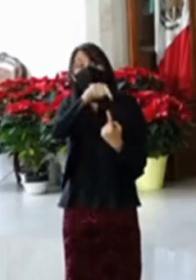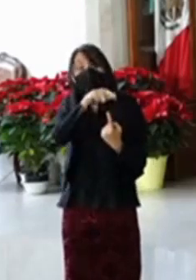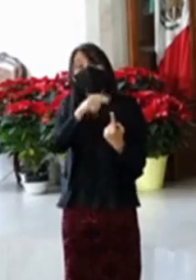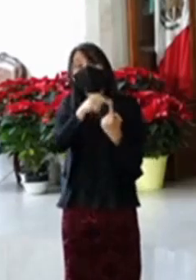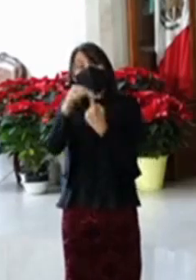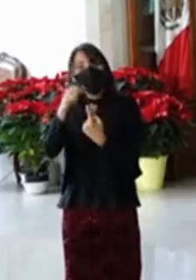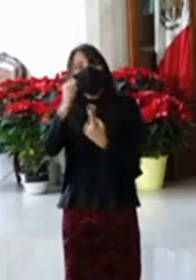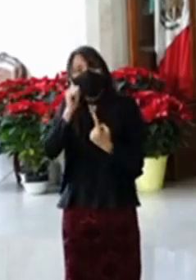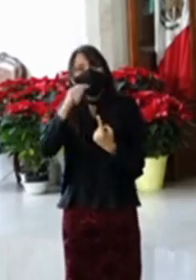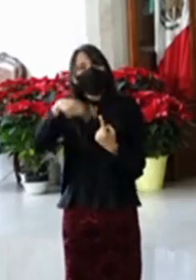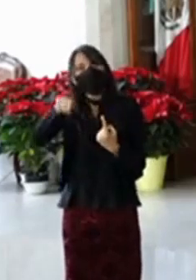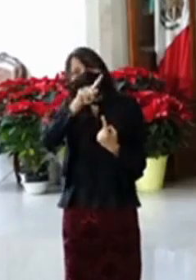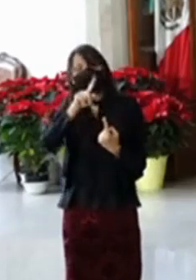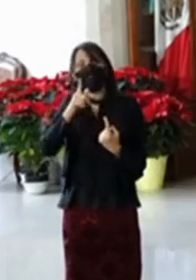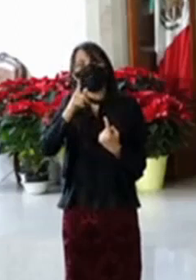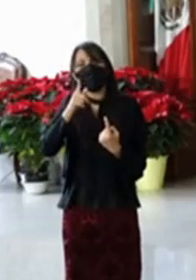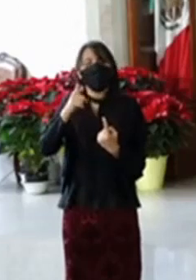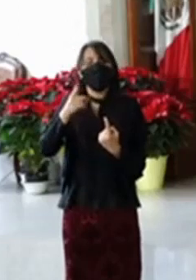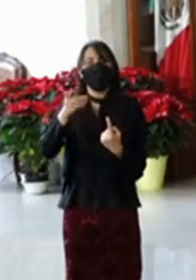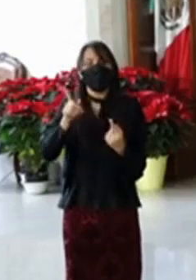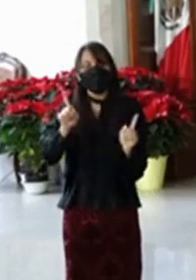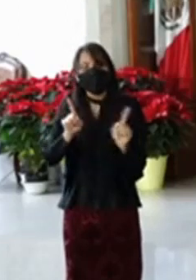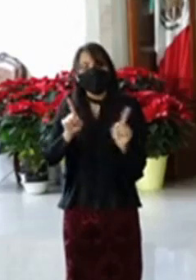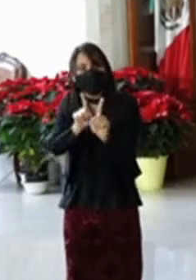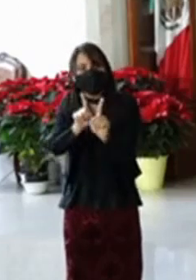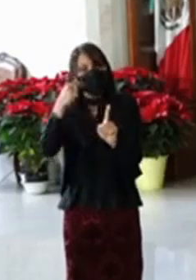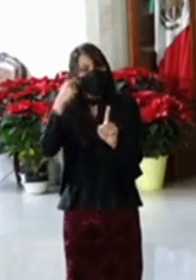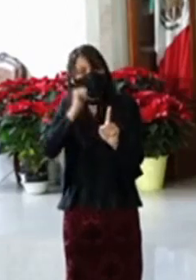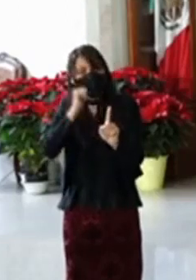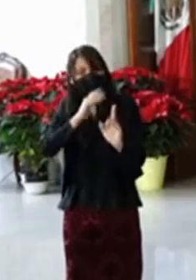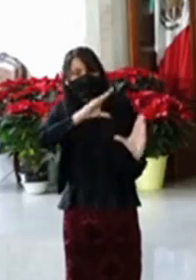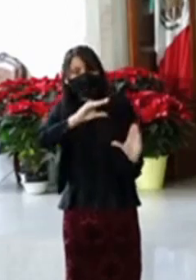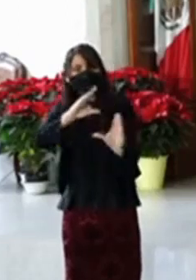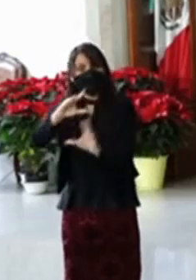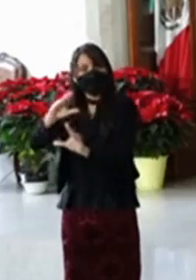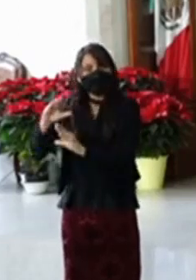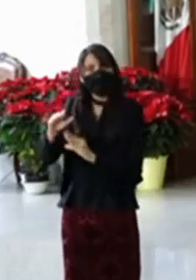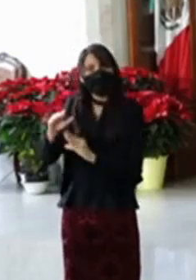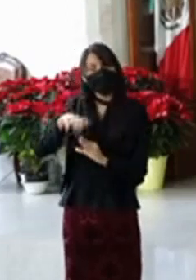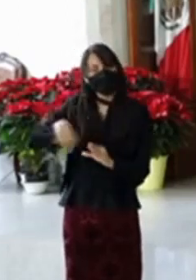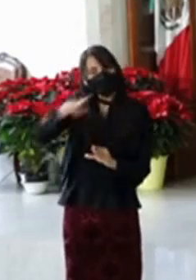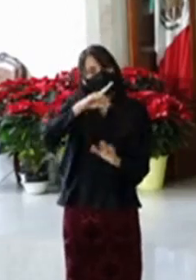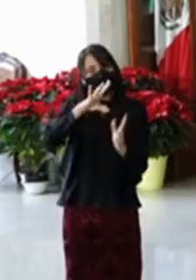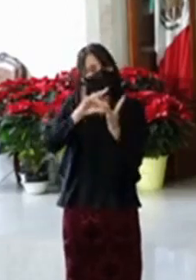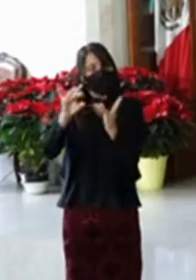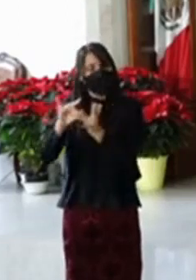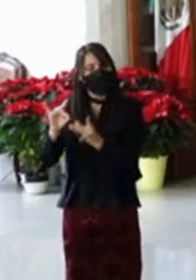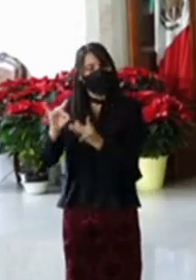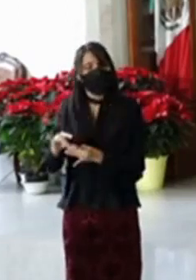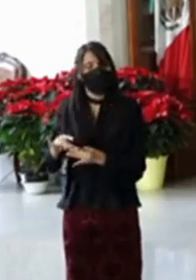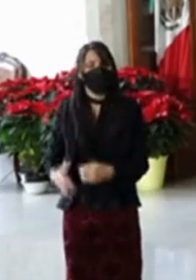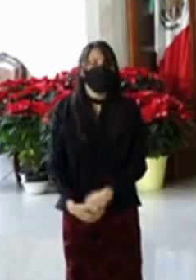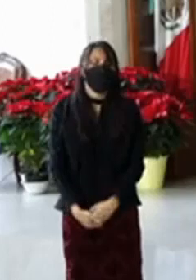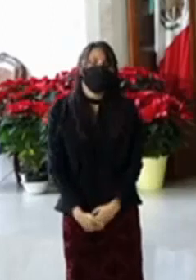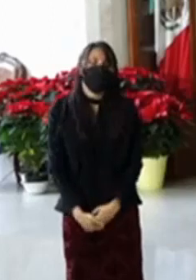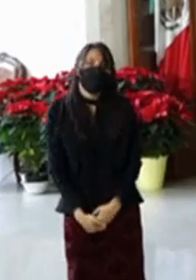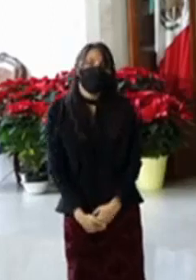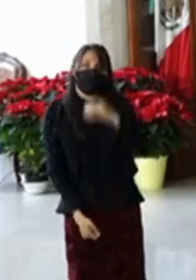con verdad, con absoluta verdad, Micaías. En